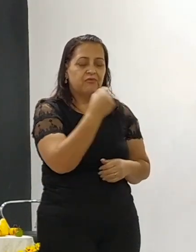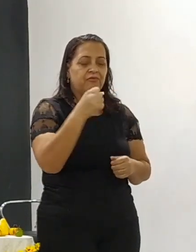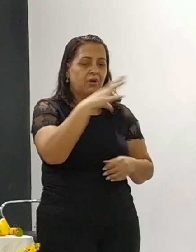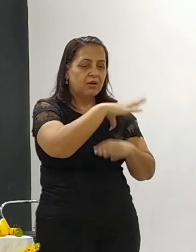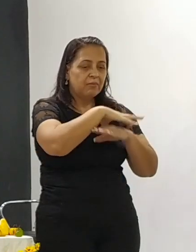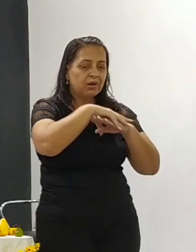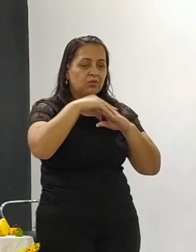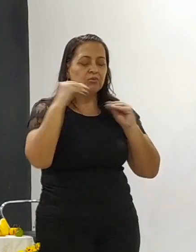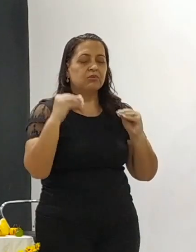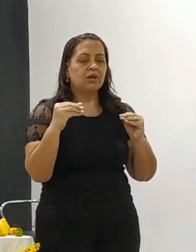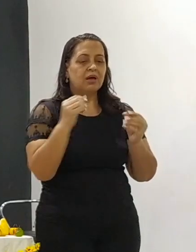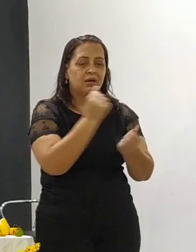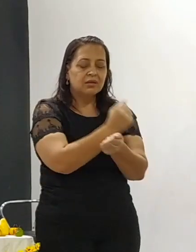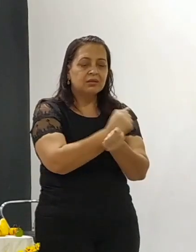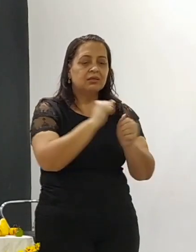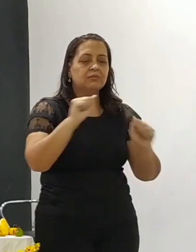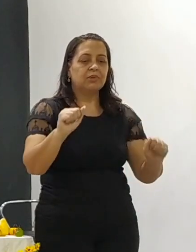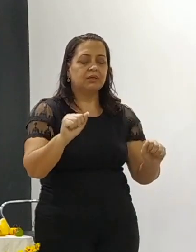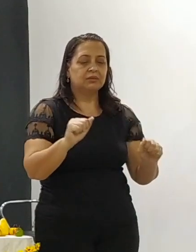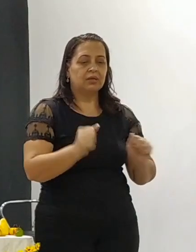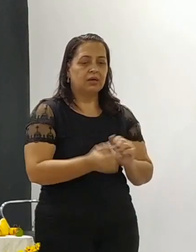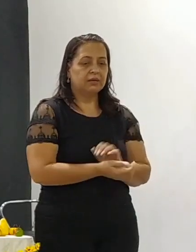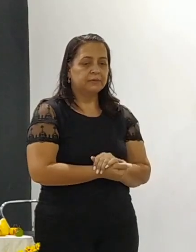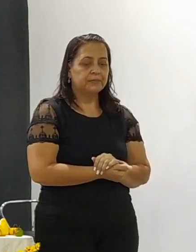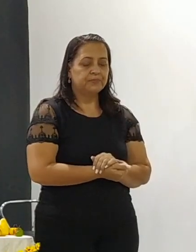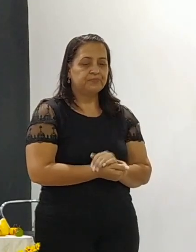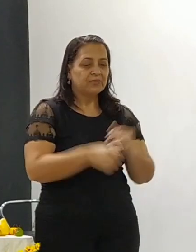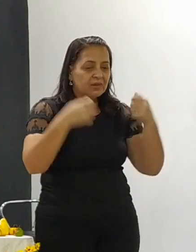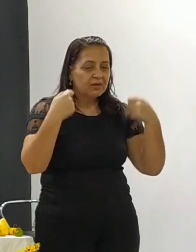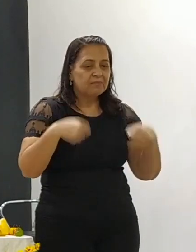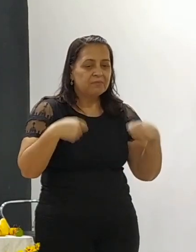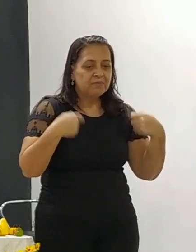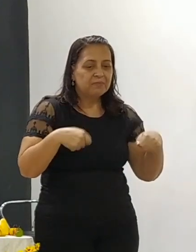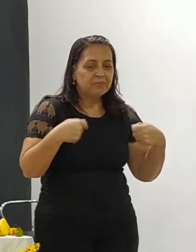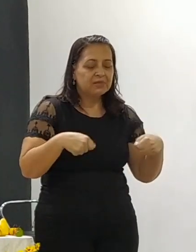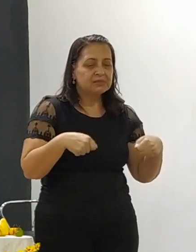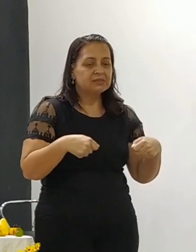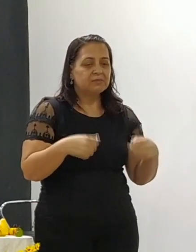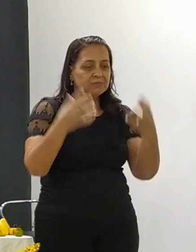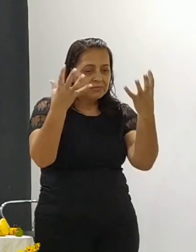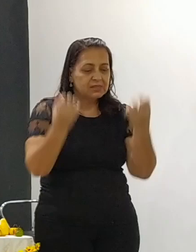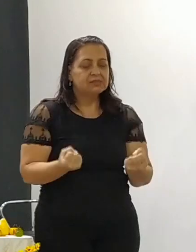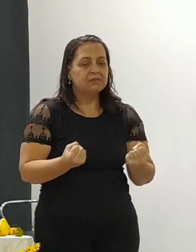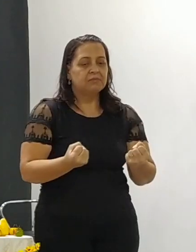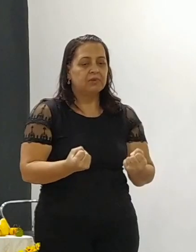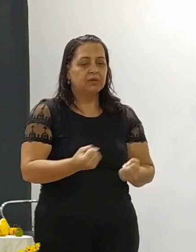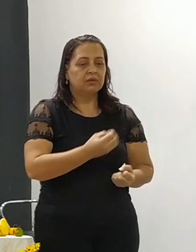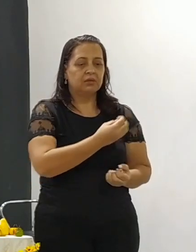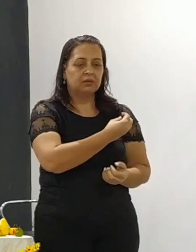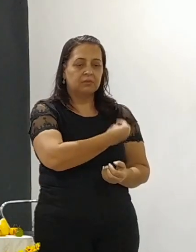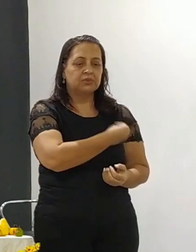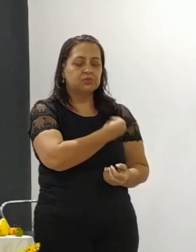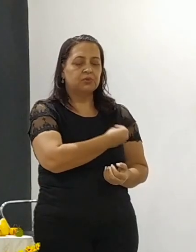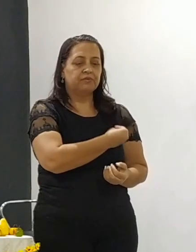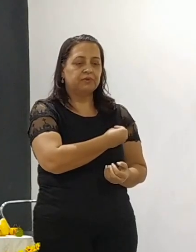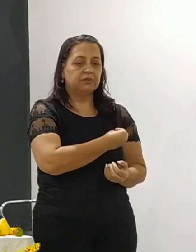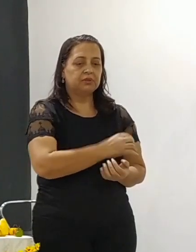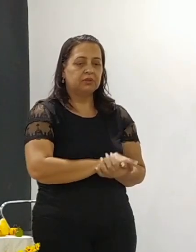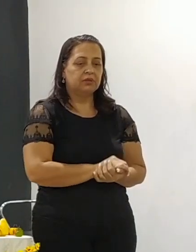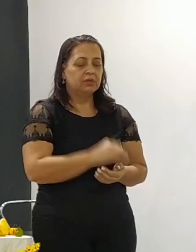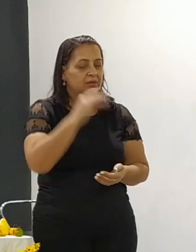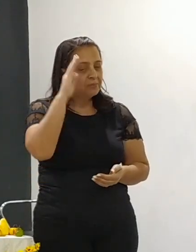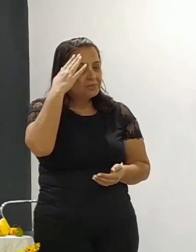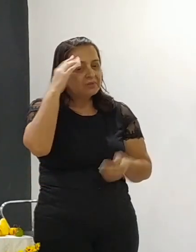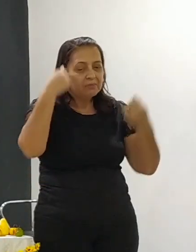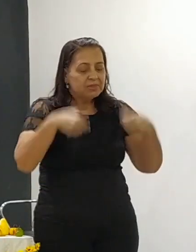os cativos. Aleluia. Aleluia. Você precisa receber isso para a sua vida. Você precisa